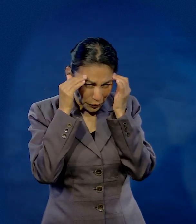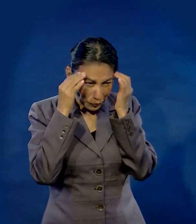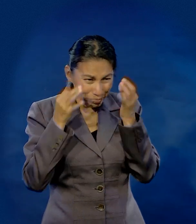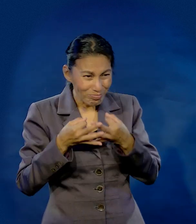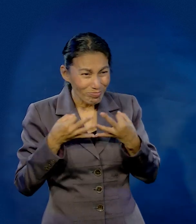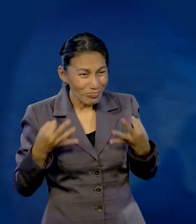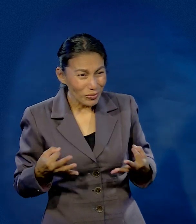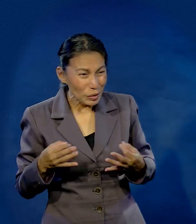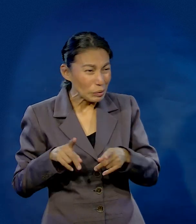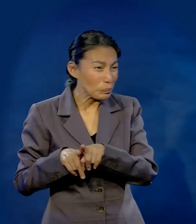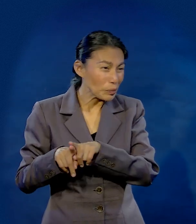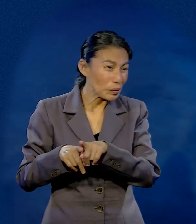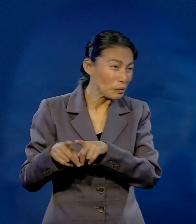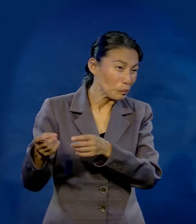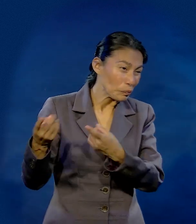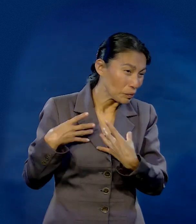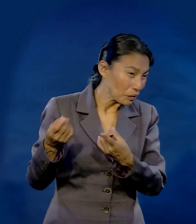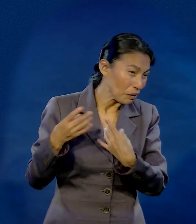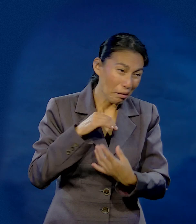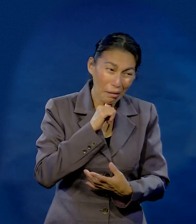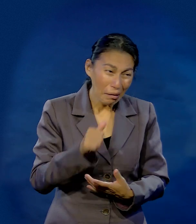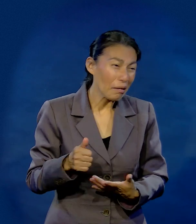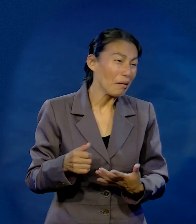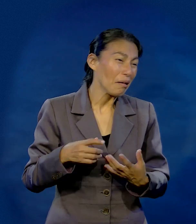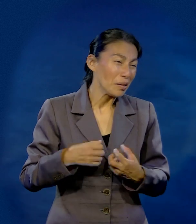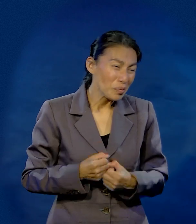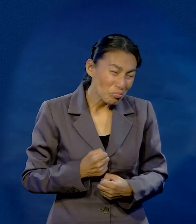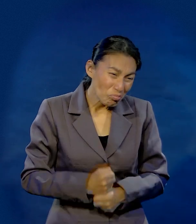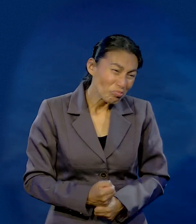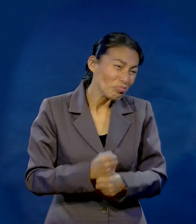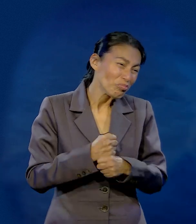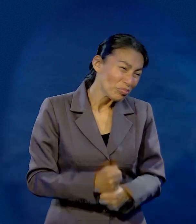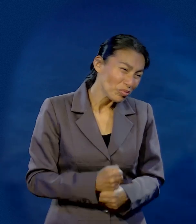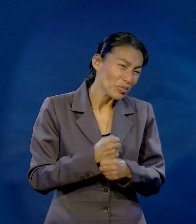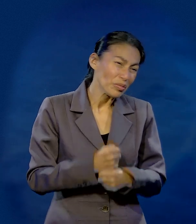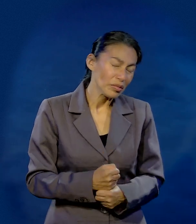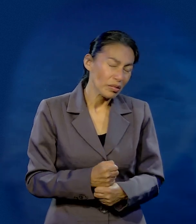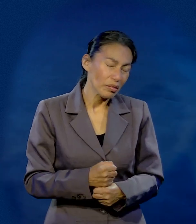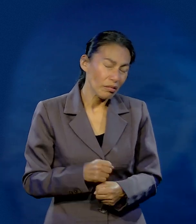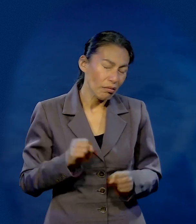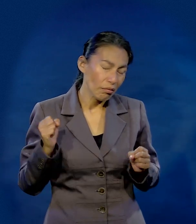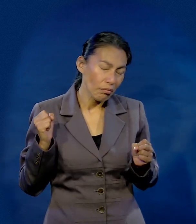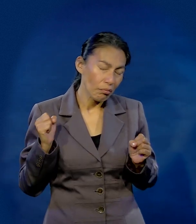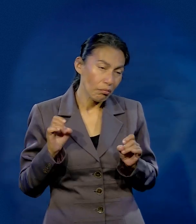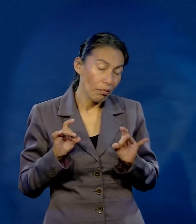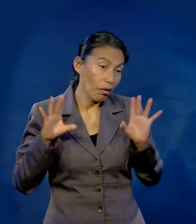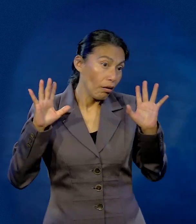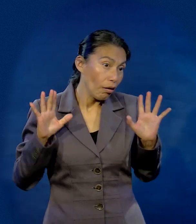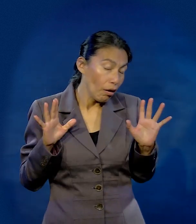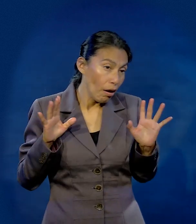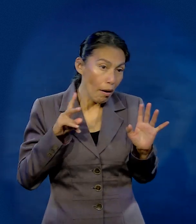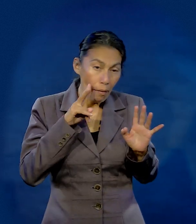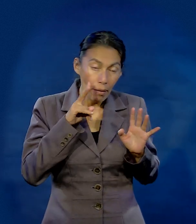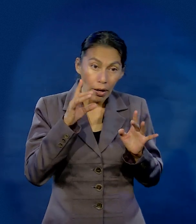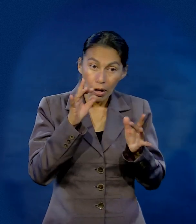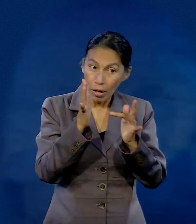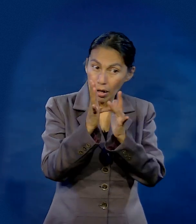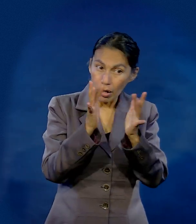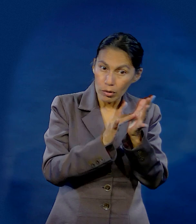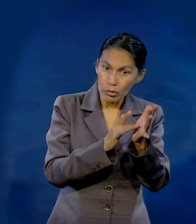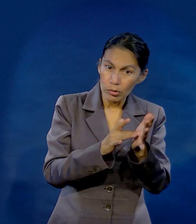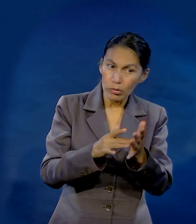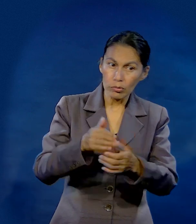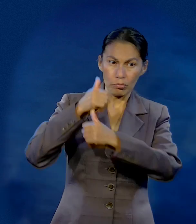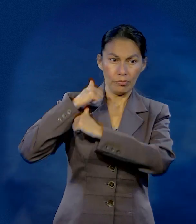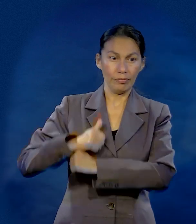se pudo quitar de la cabeza el problema que traía perdió cosas hermosas Por estar pensando